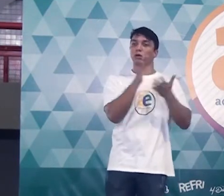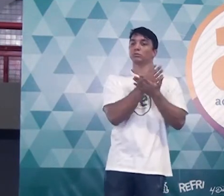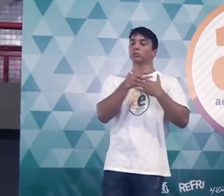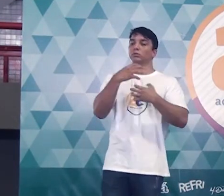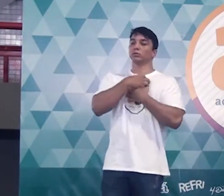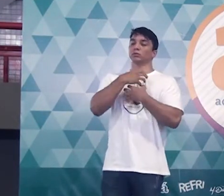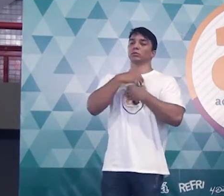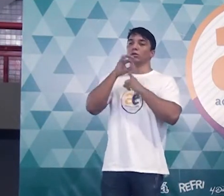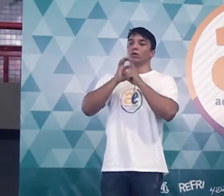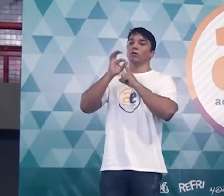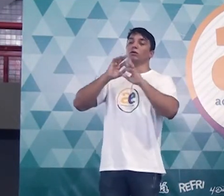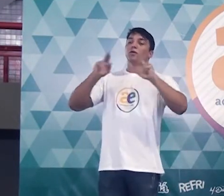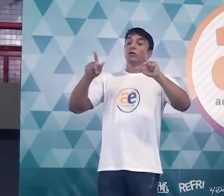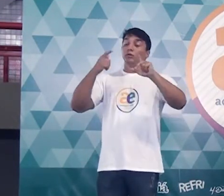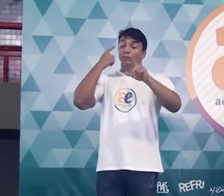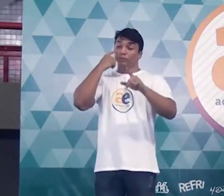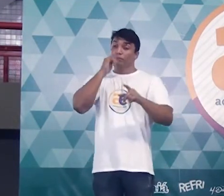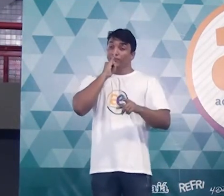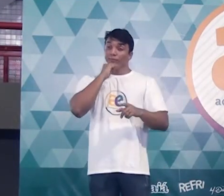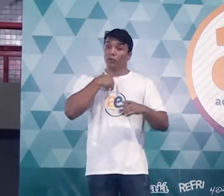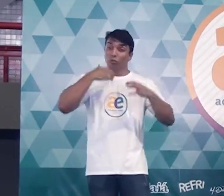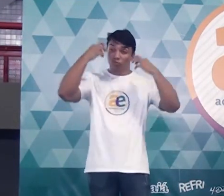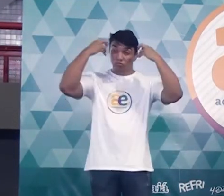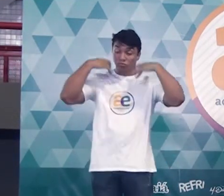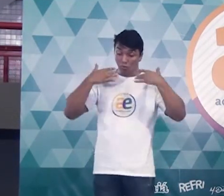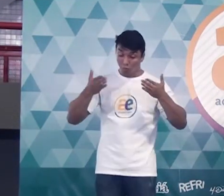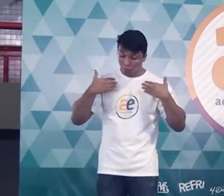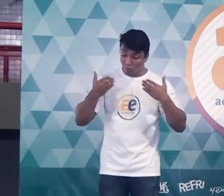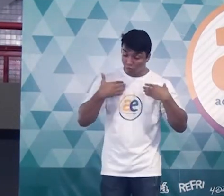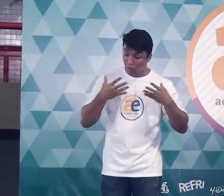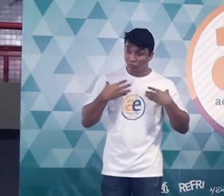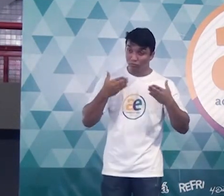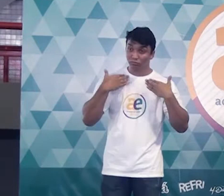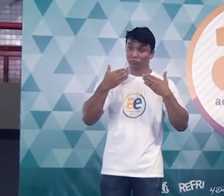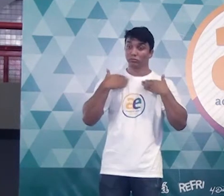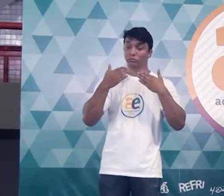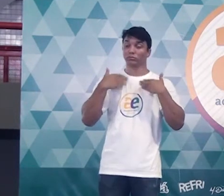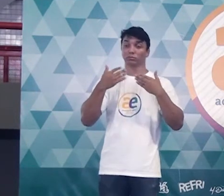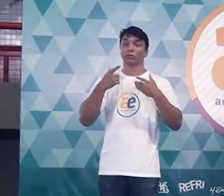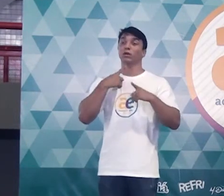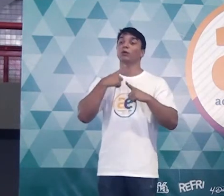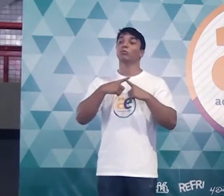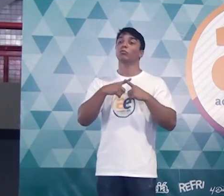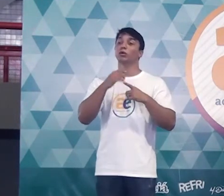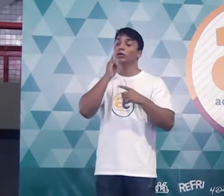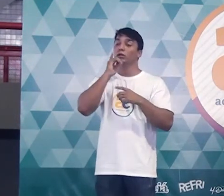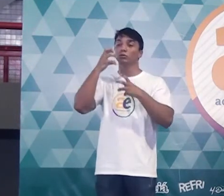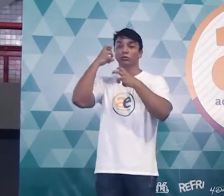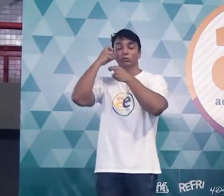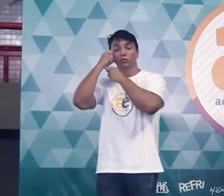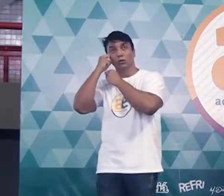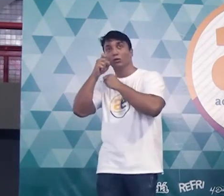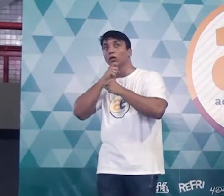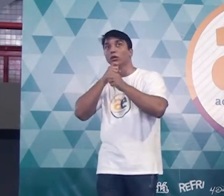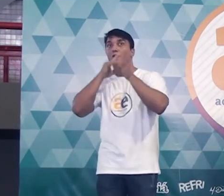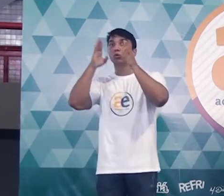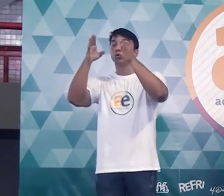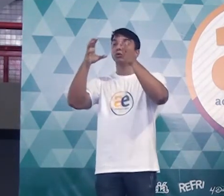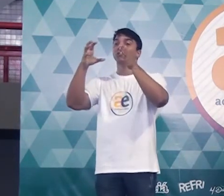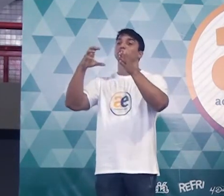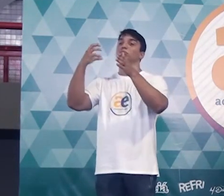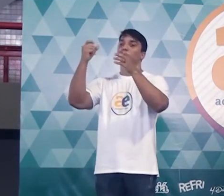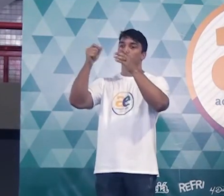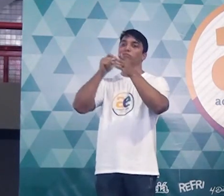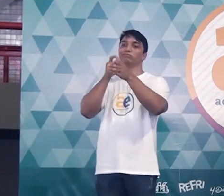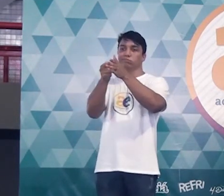diferentes. Eu sou tão calorento a um ponto que eu tenho que dormir com o ar-condicionado ligado e com o ventilador em cima de